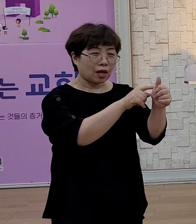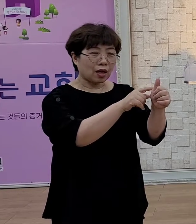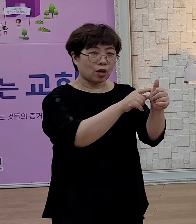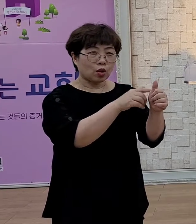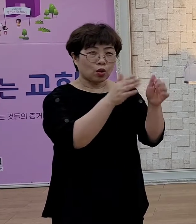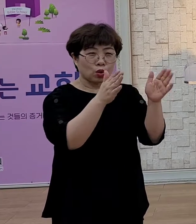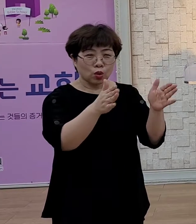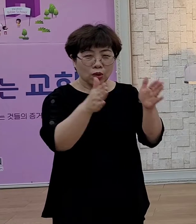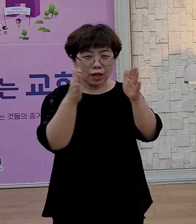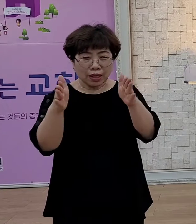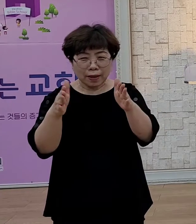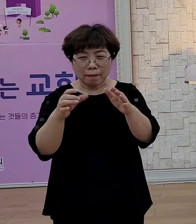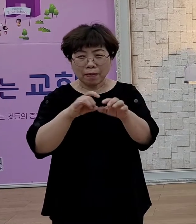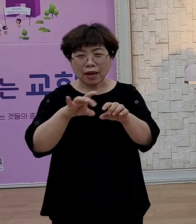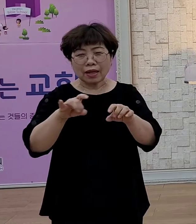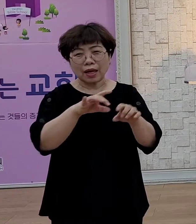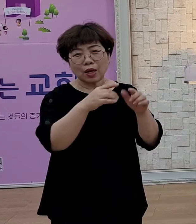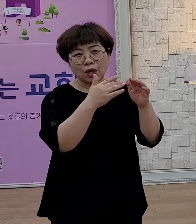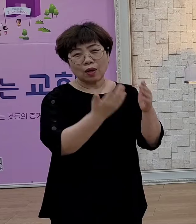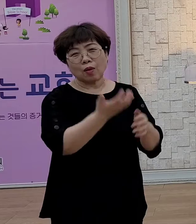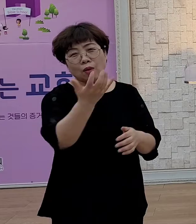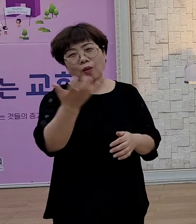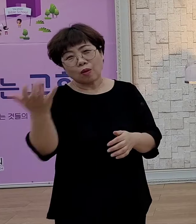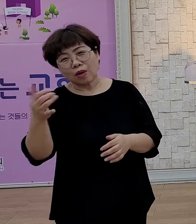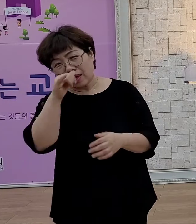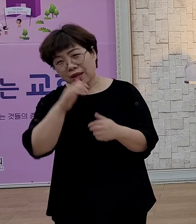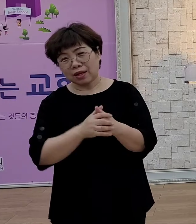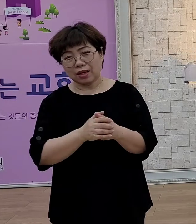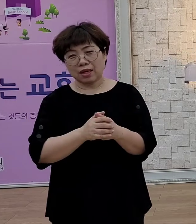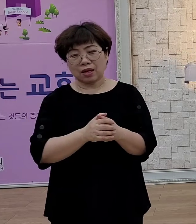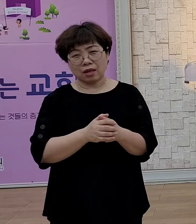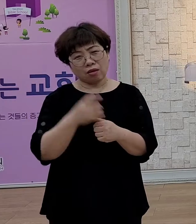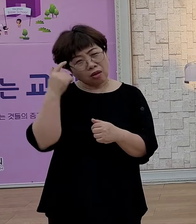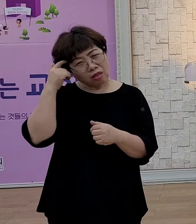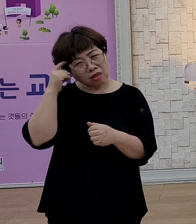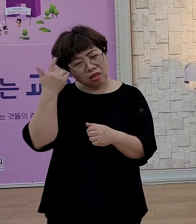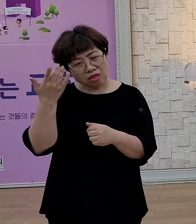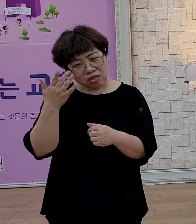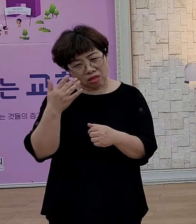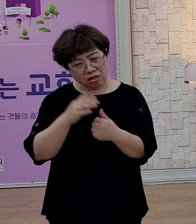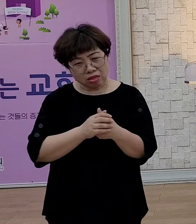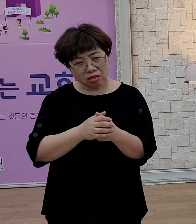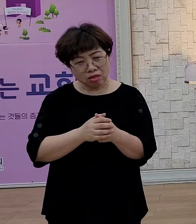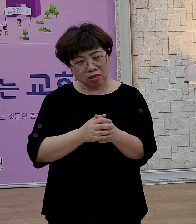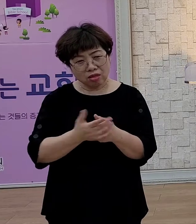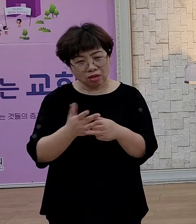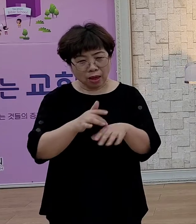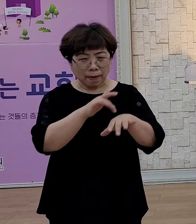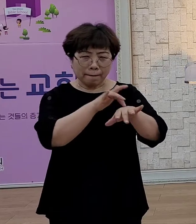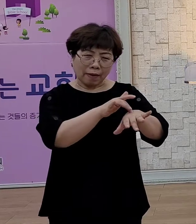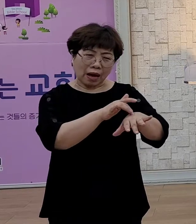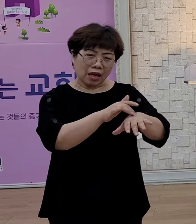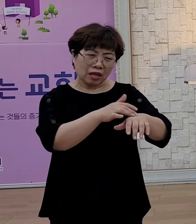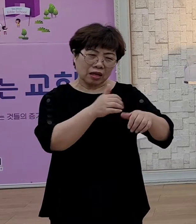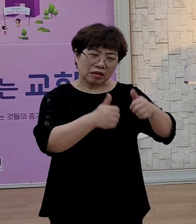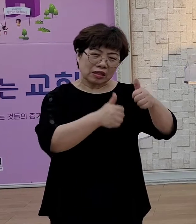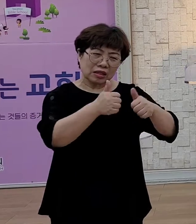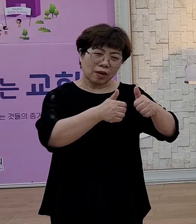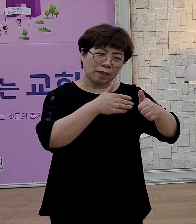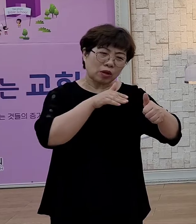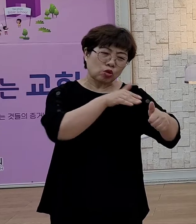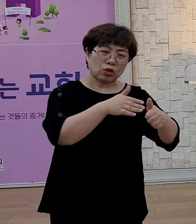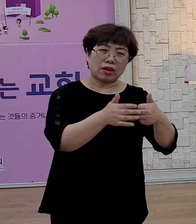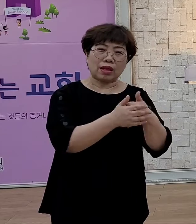해요. 우리의 마음 가운데 뭐가 약한지를 마귀가 제일 잘 알기 때문에 그 마음의 약한 부분을 탁